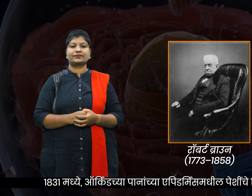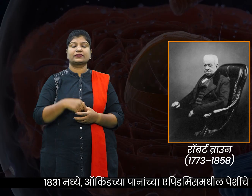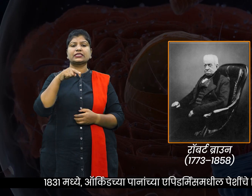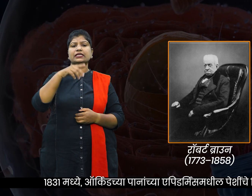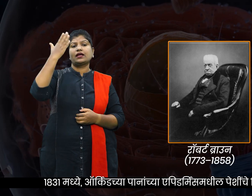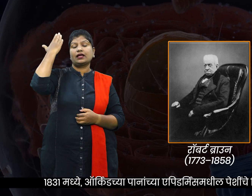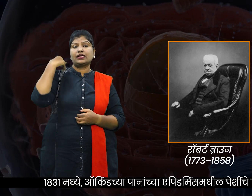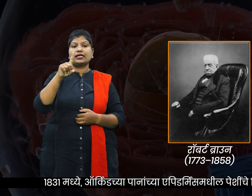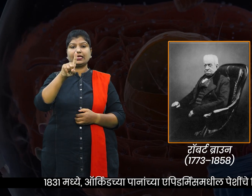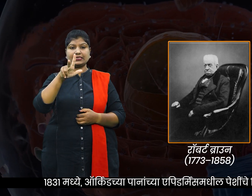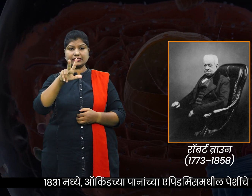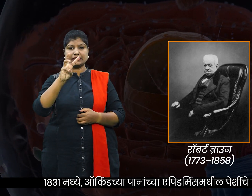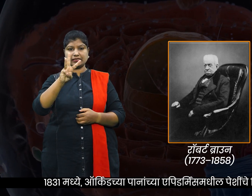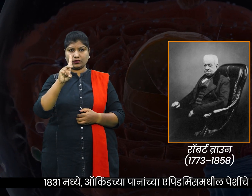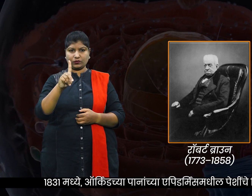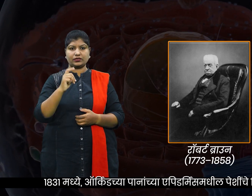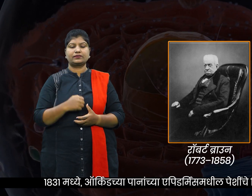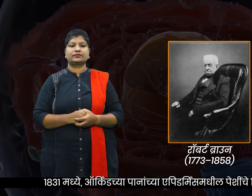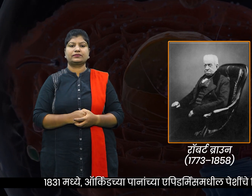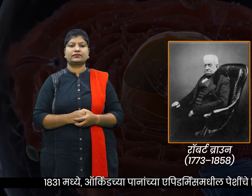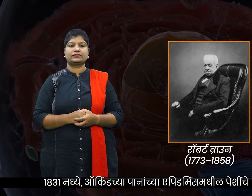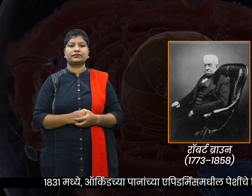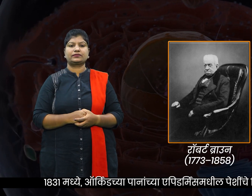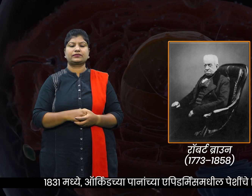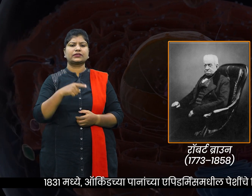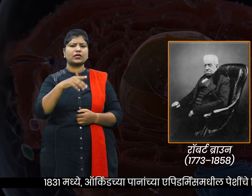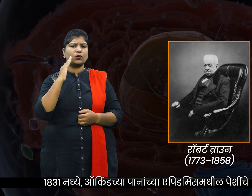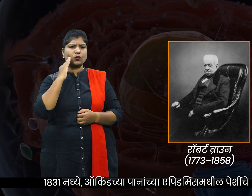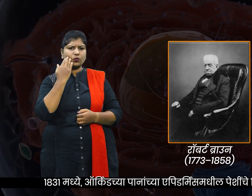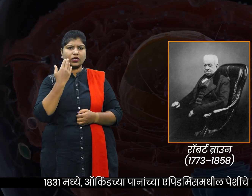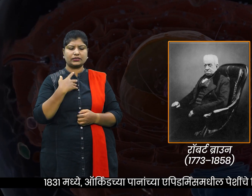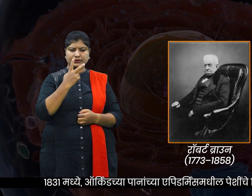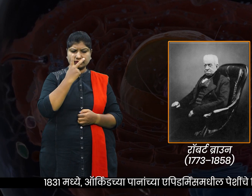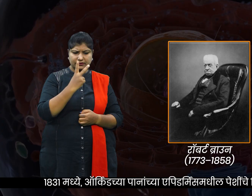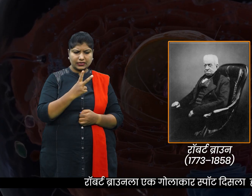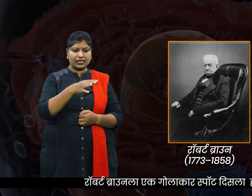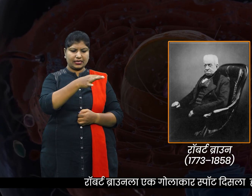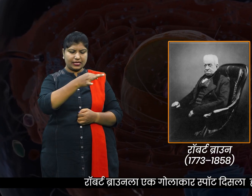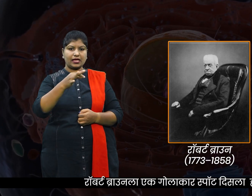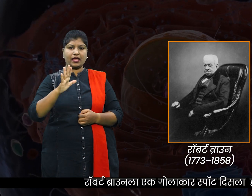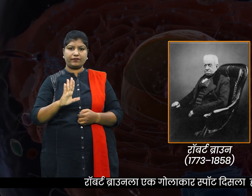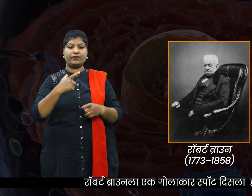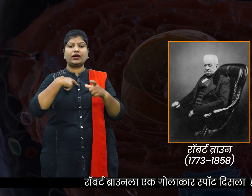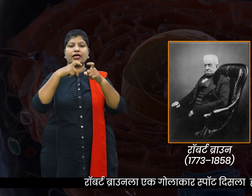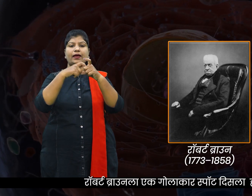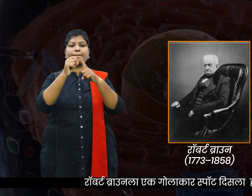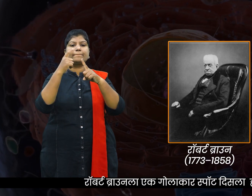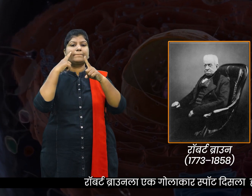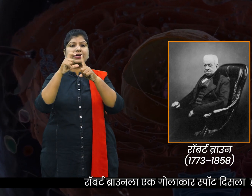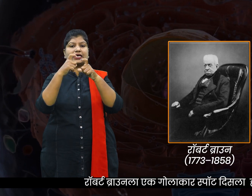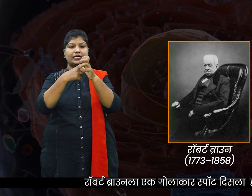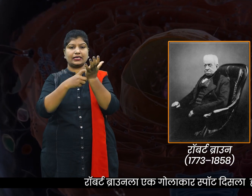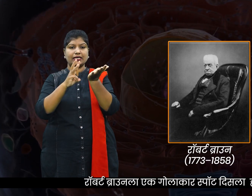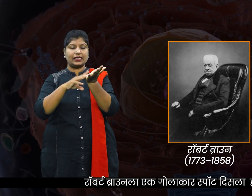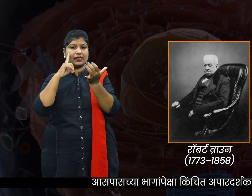1831 मध्ये ऑर्किडच्या पानांच्या एपिडर्मिसमधील पेशींचे निरीक्षण करताना रॉबर्ट ब्राउनला एक गोलाकार